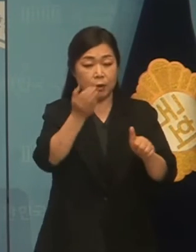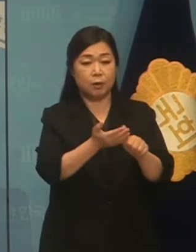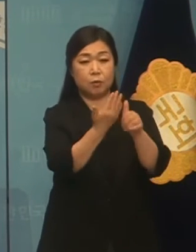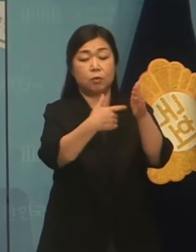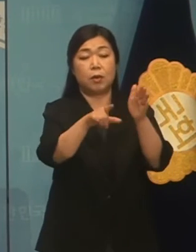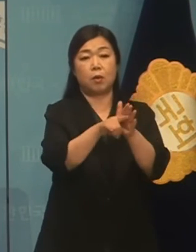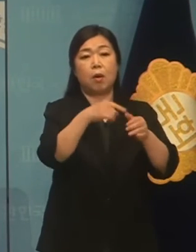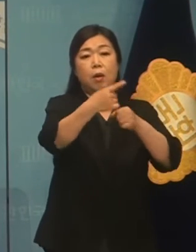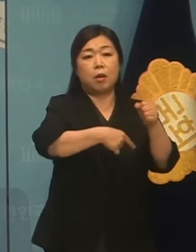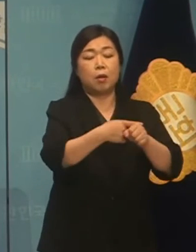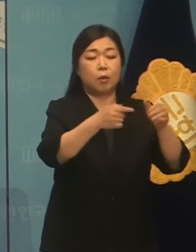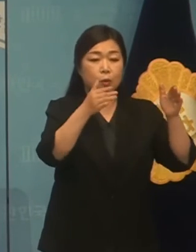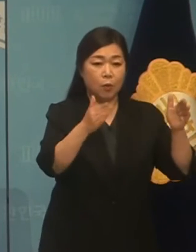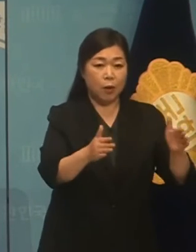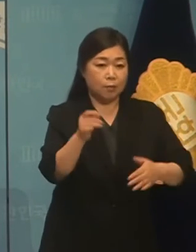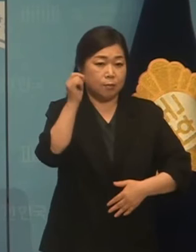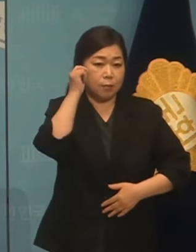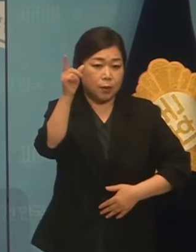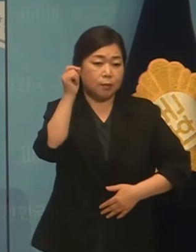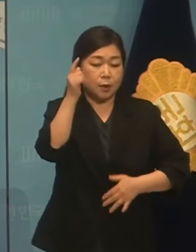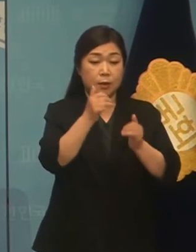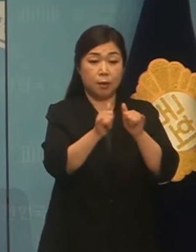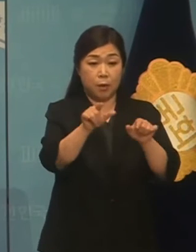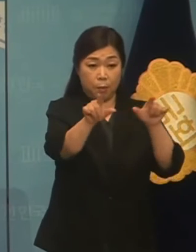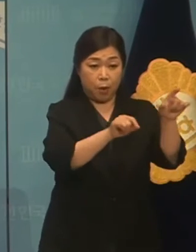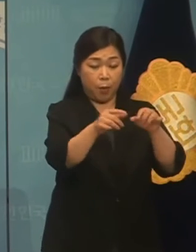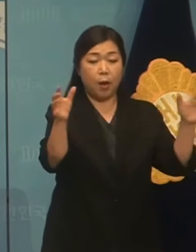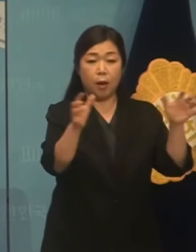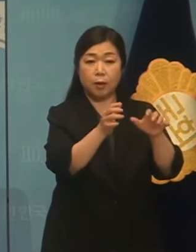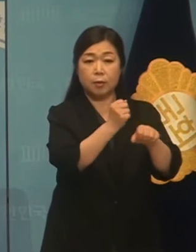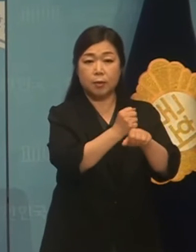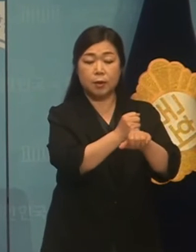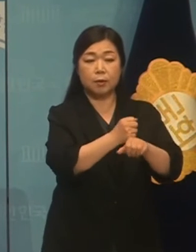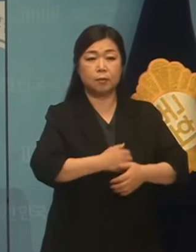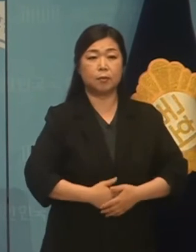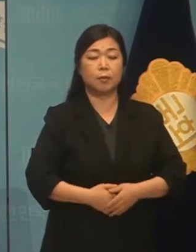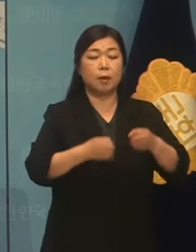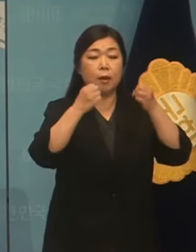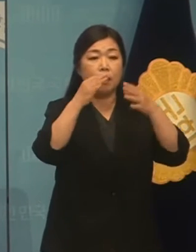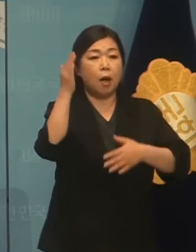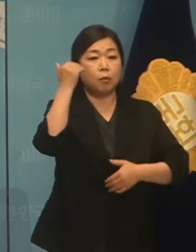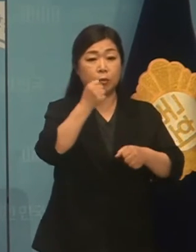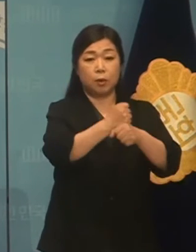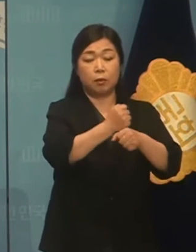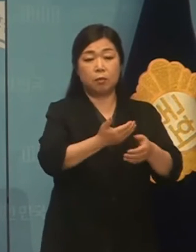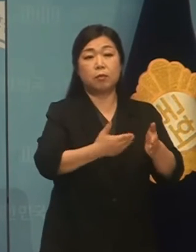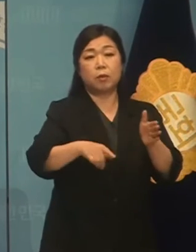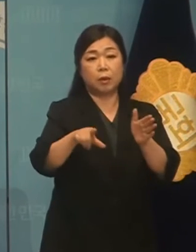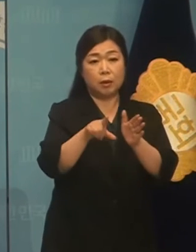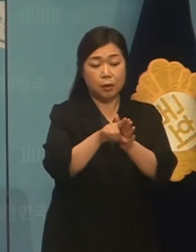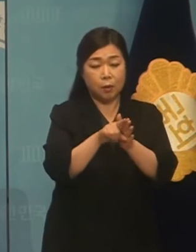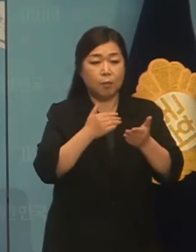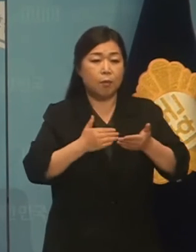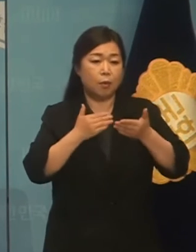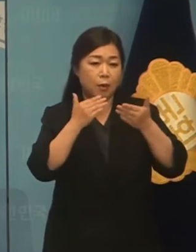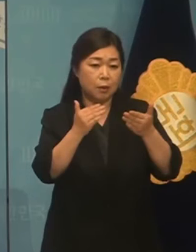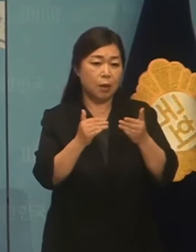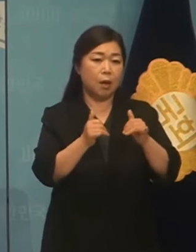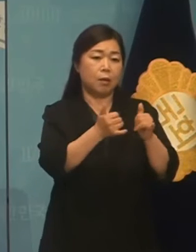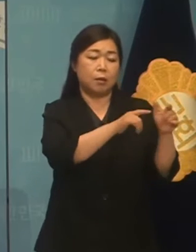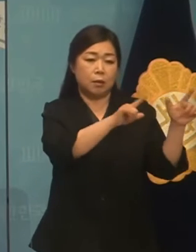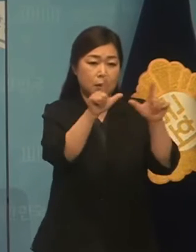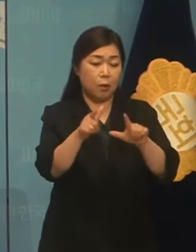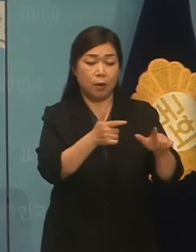1년 동안 천하의 인재들을 모을 것입니다. 새로운 대한민국 건설에 투신한 사회 전